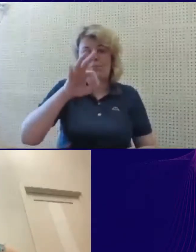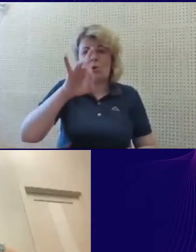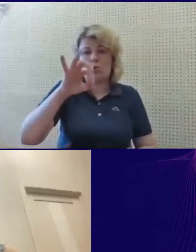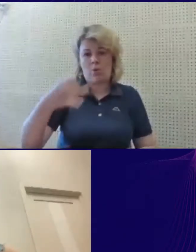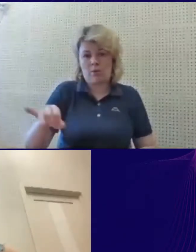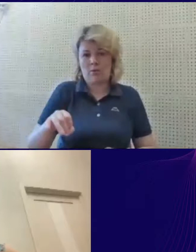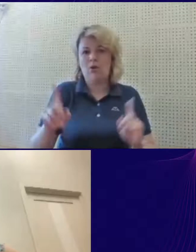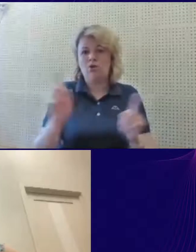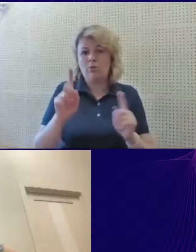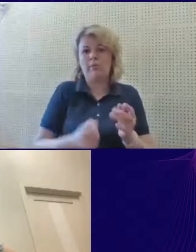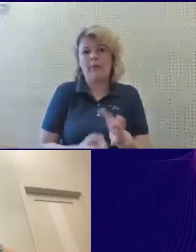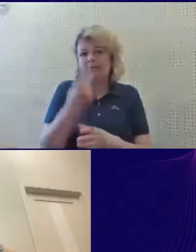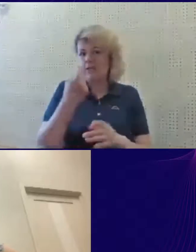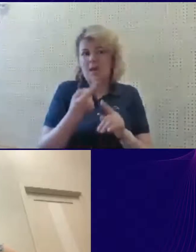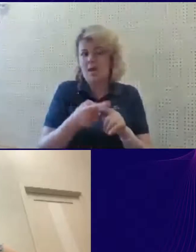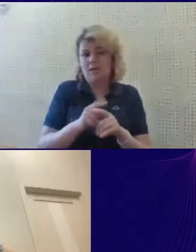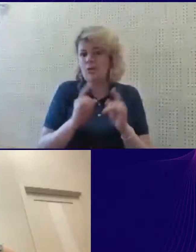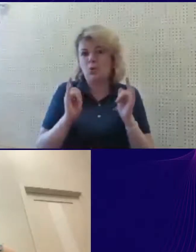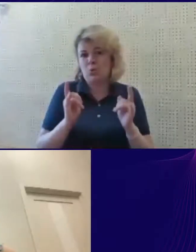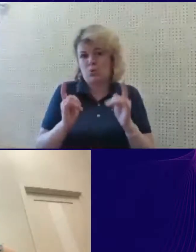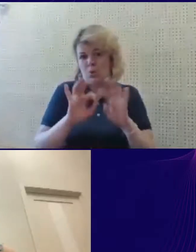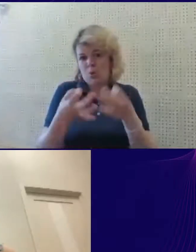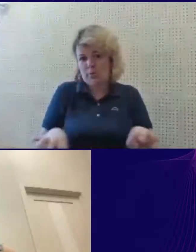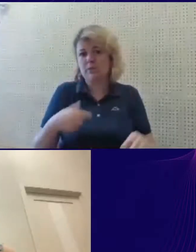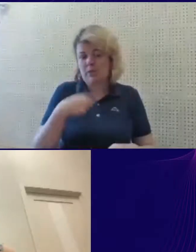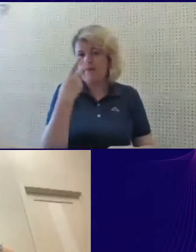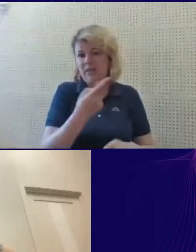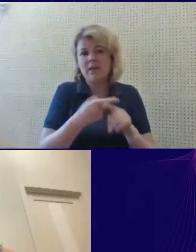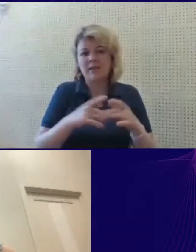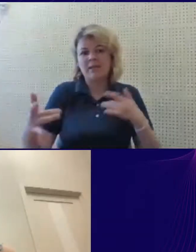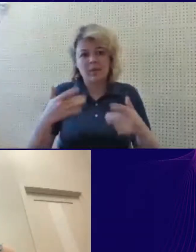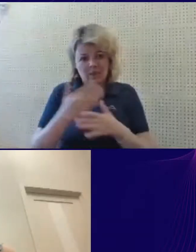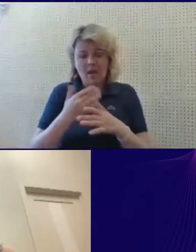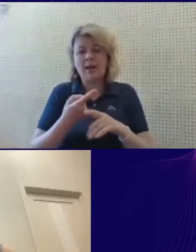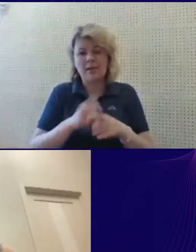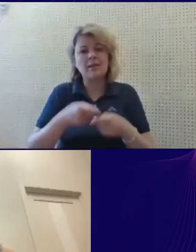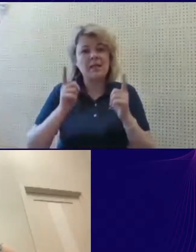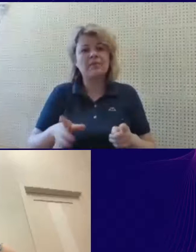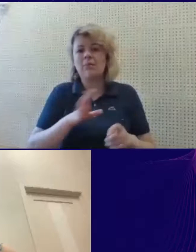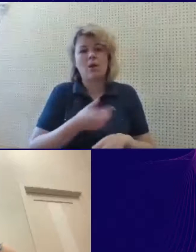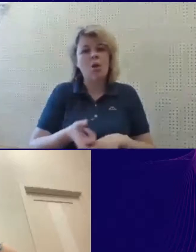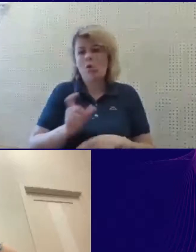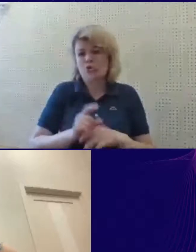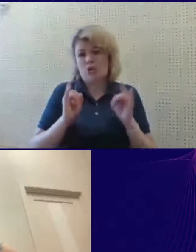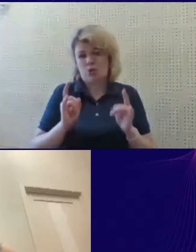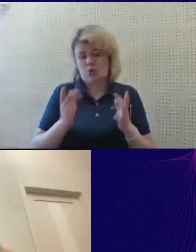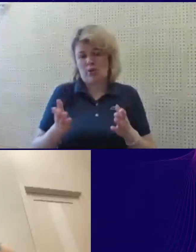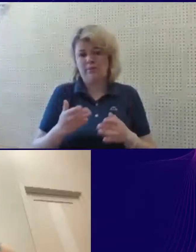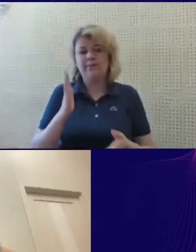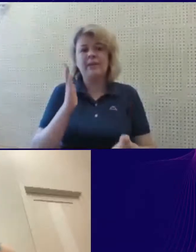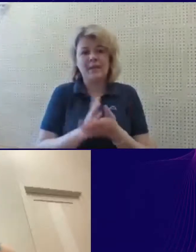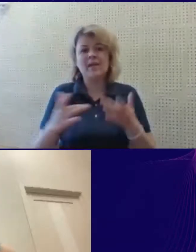образ. Крутой очень, я видел спектакль, это было действительно очень круто. И есть актеры-головастики,